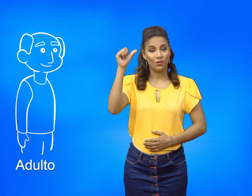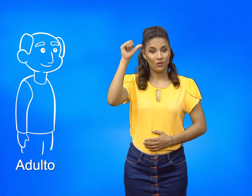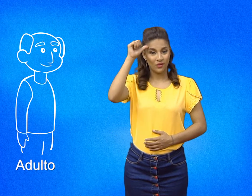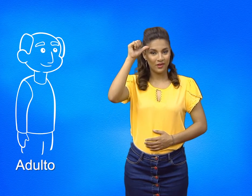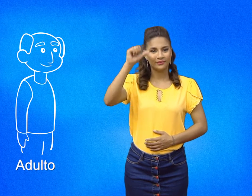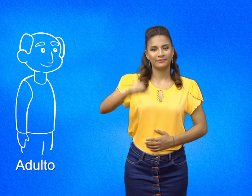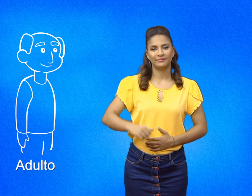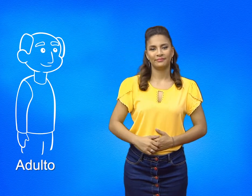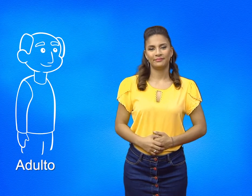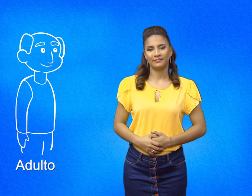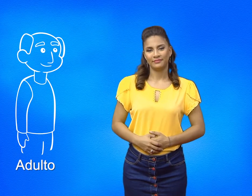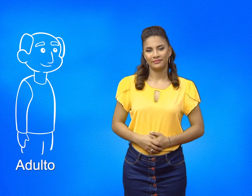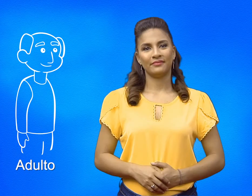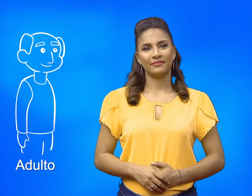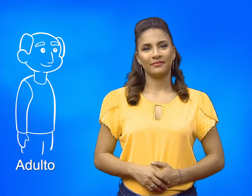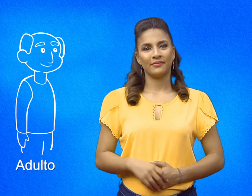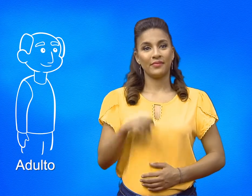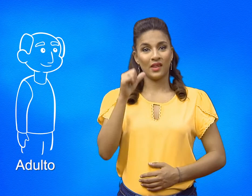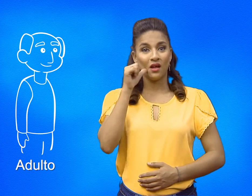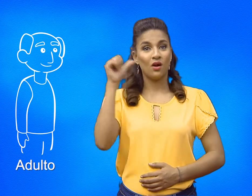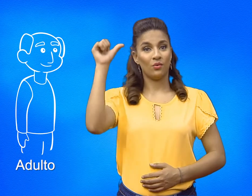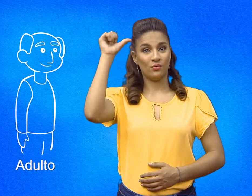adulto adulto